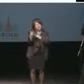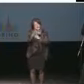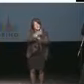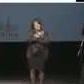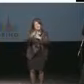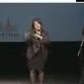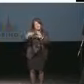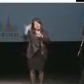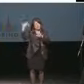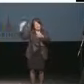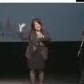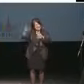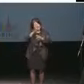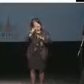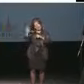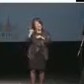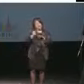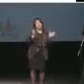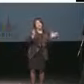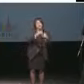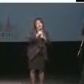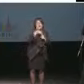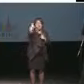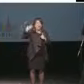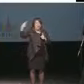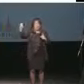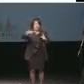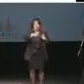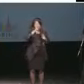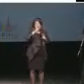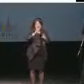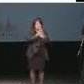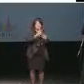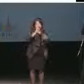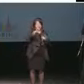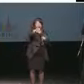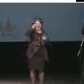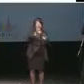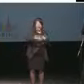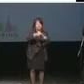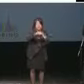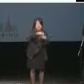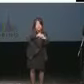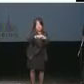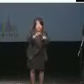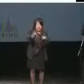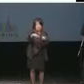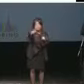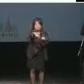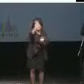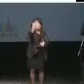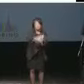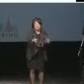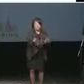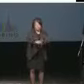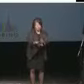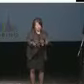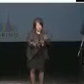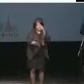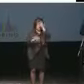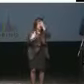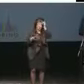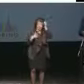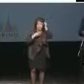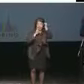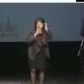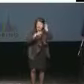faranno le sale colorate c'è un aste in corso che scade dopo domani e ne parleremo quando avremo tutte le informazioni del caso come ho già